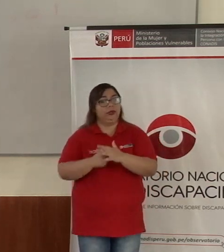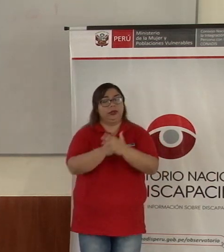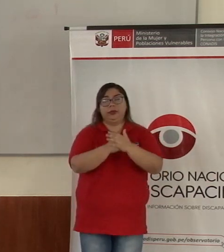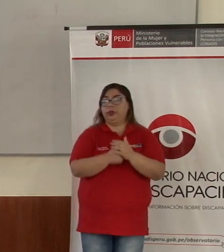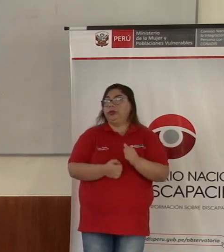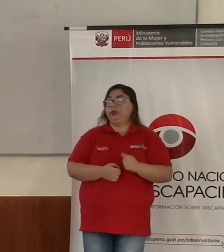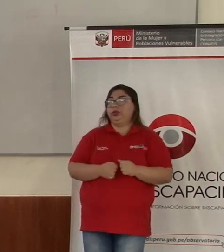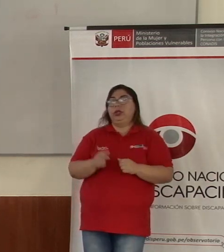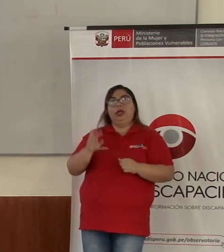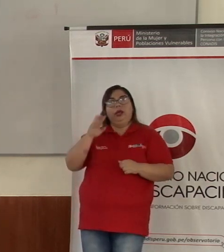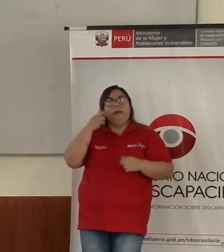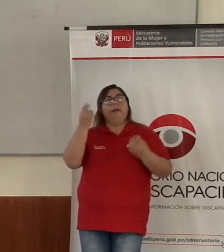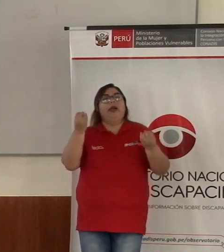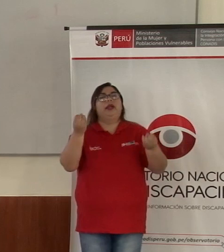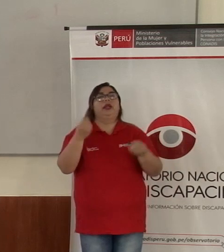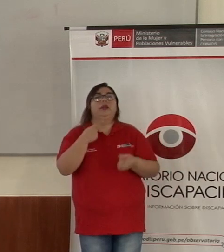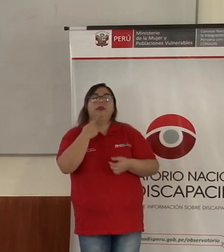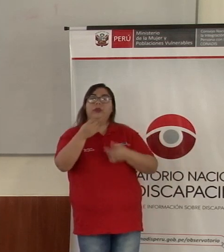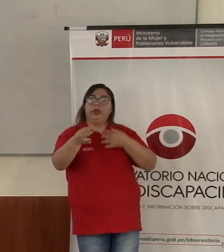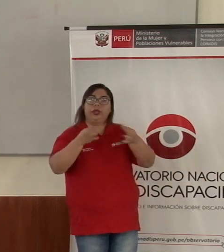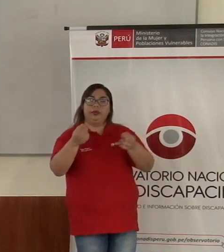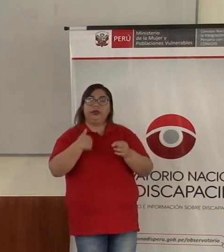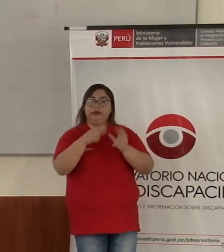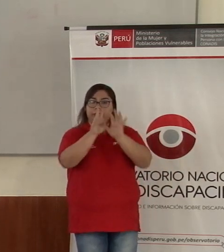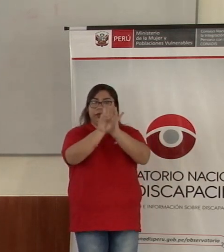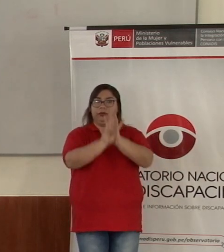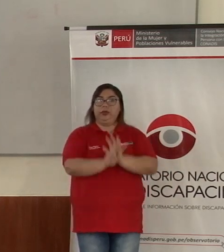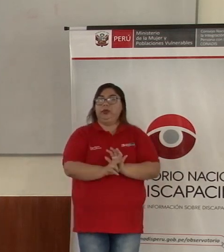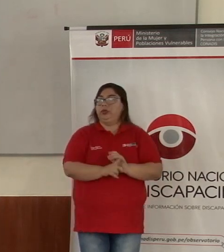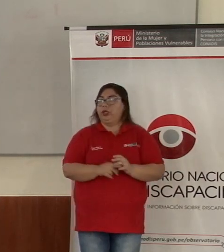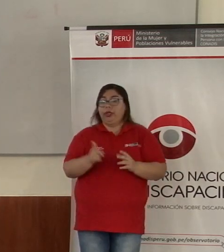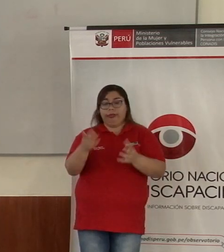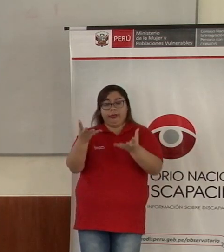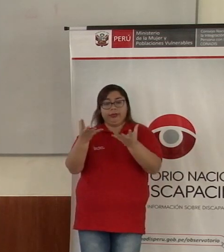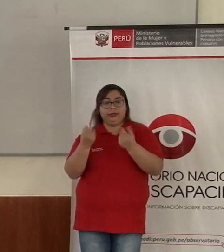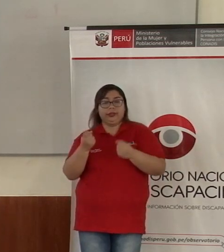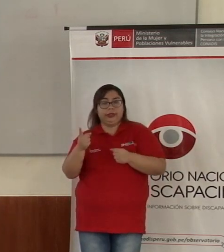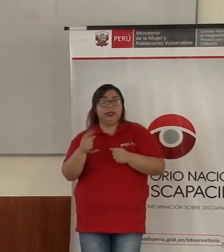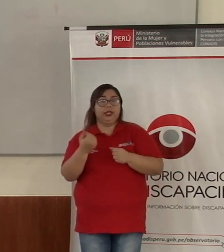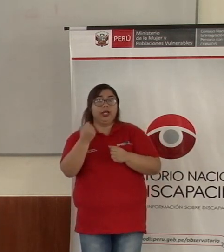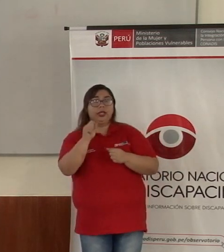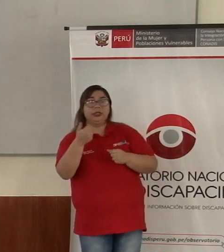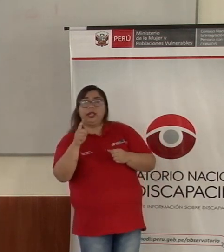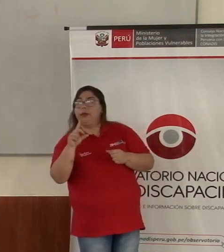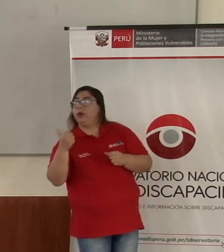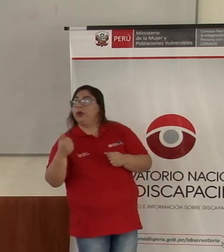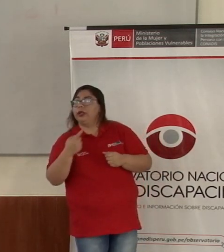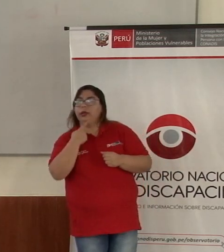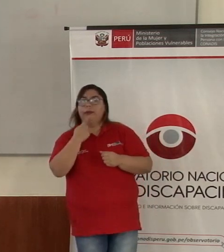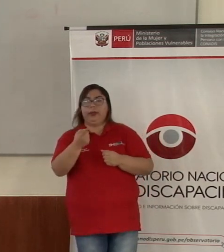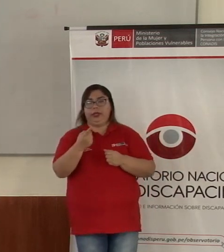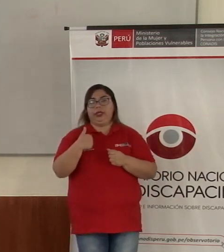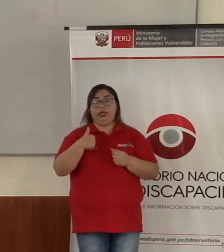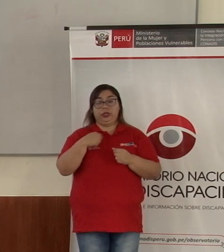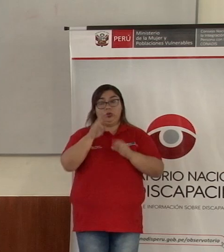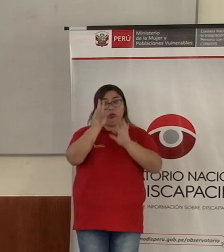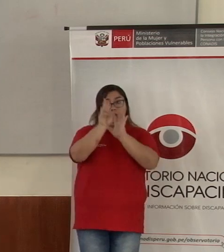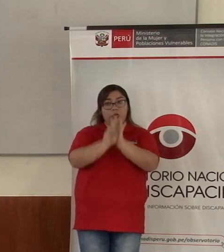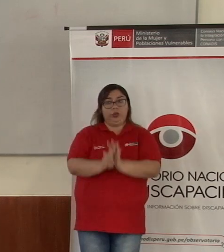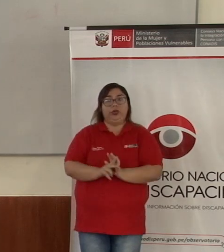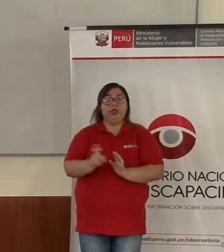apoyos para que pueda manifestar su voluntad. Necesita las salvaguardas para que su voluntad